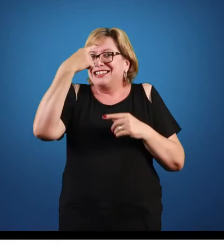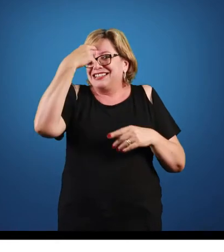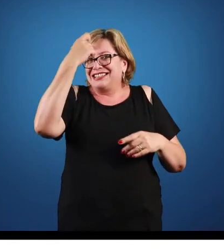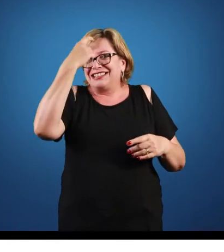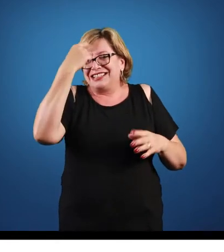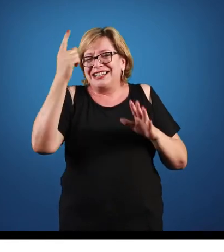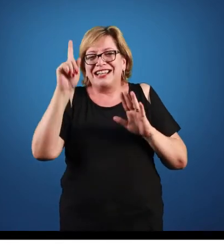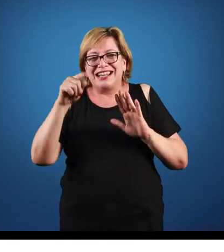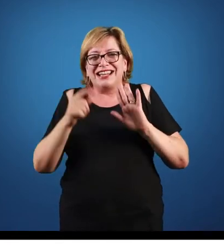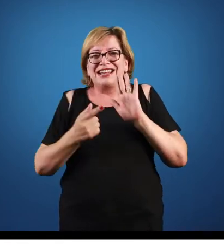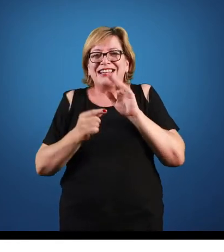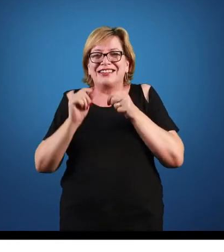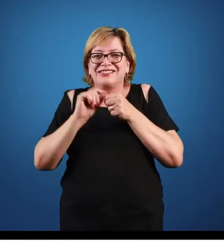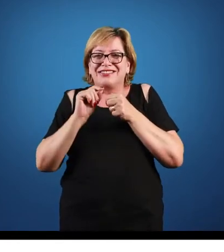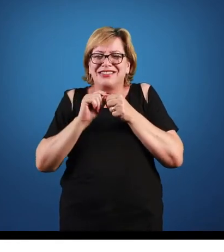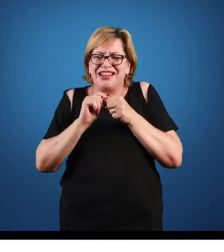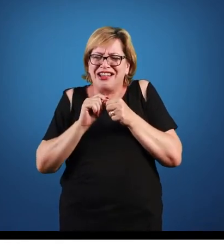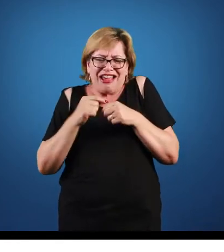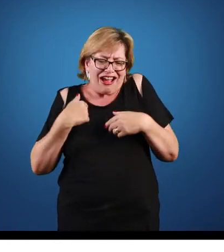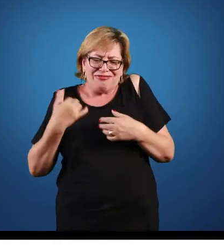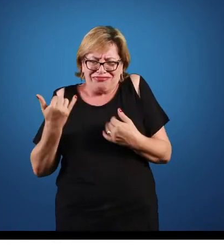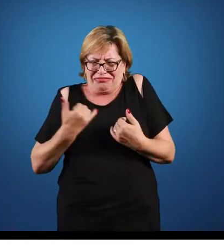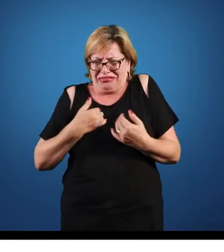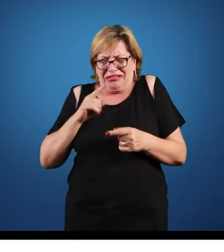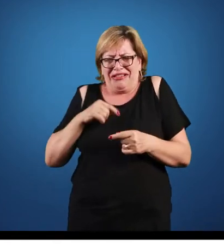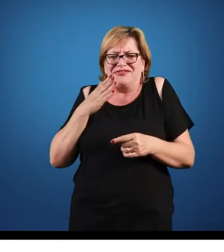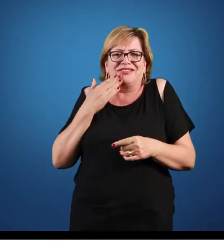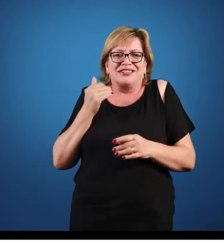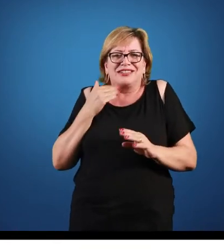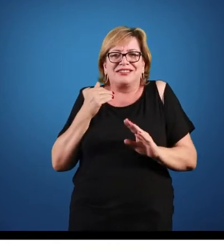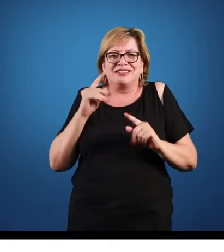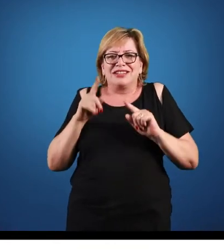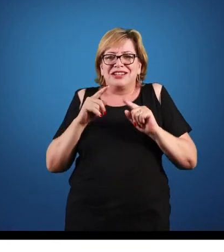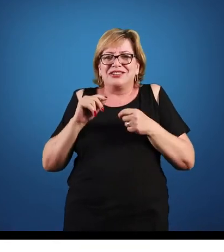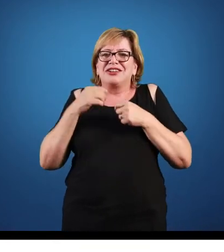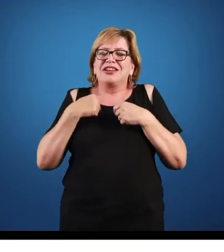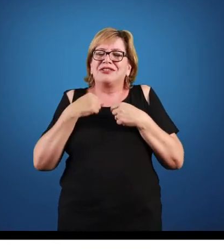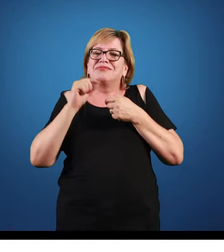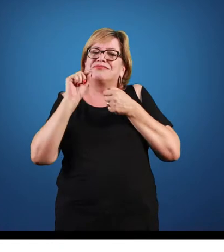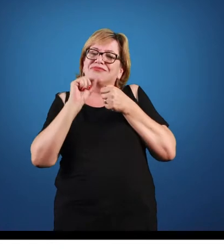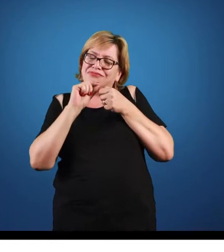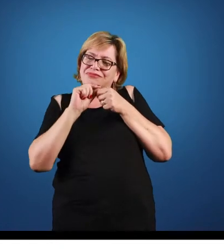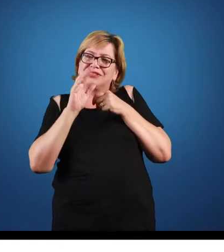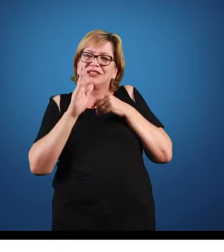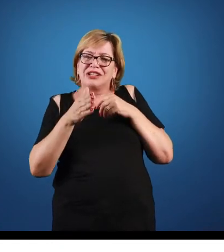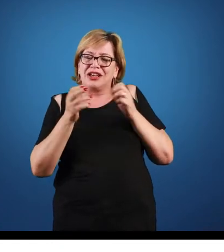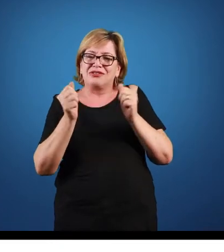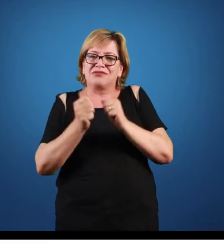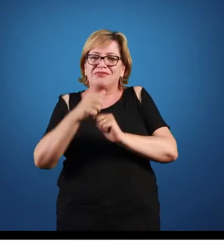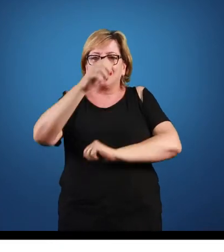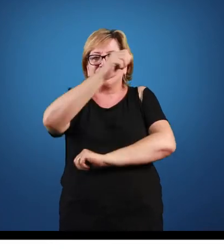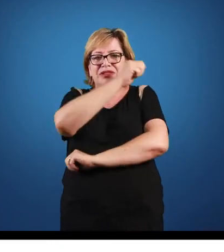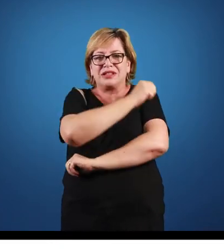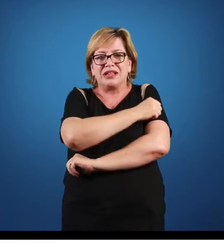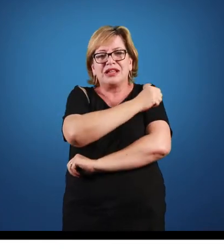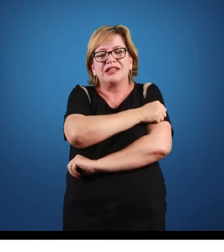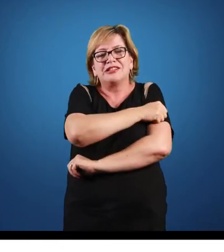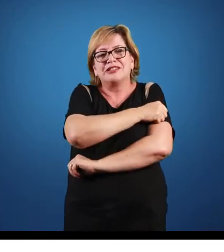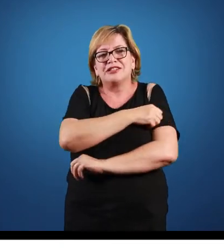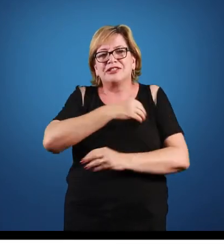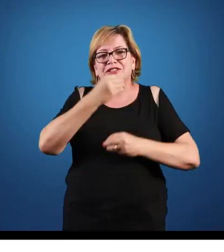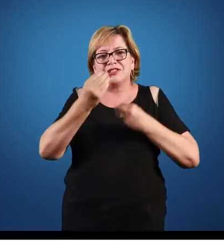é fazer é ele acha que não é difícil né é esse eu já fiz um boneco uma vez com um aluno estava andando